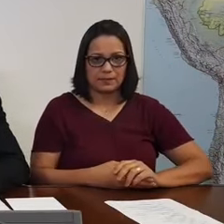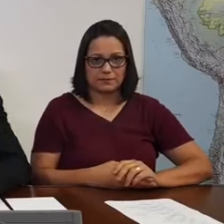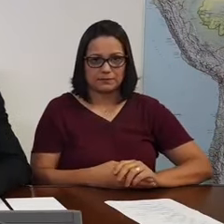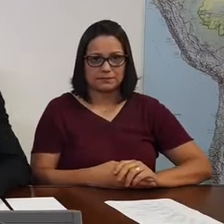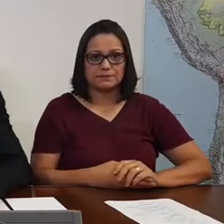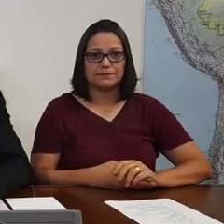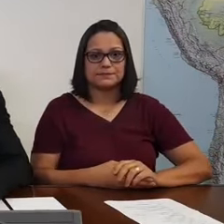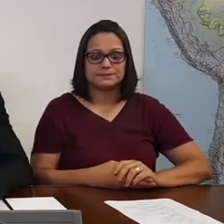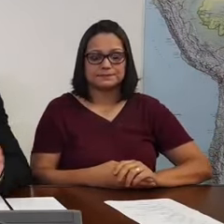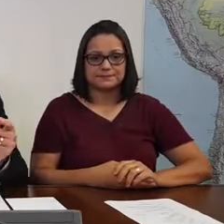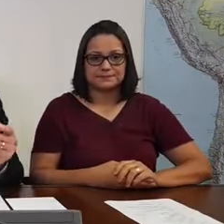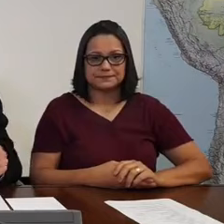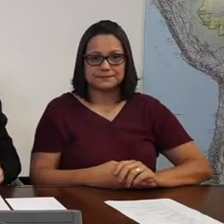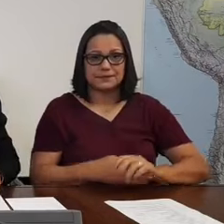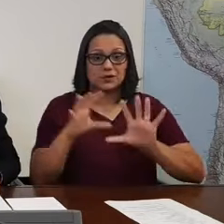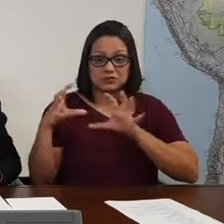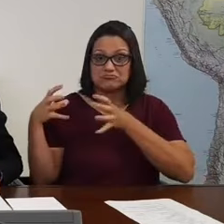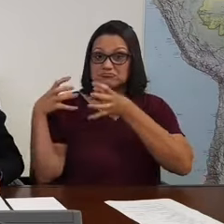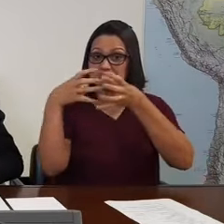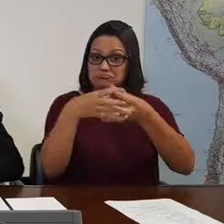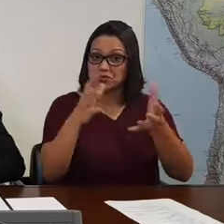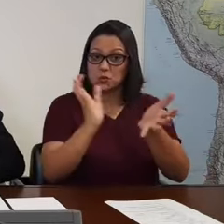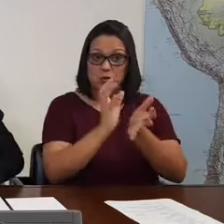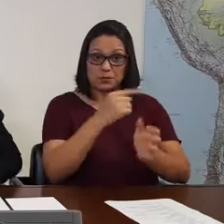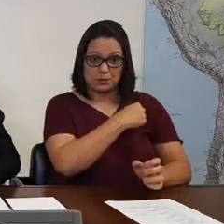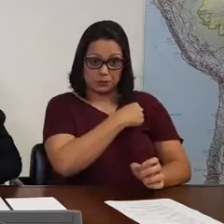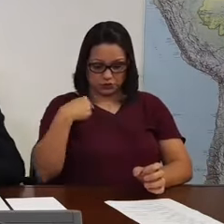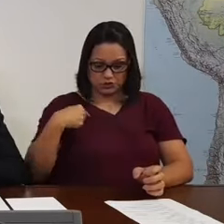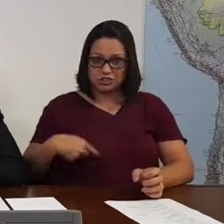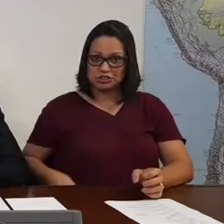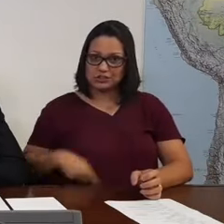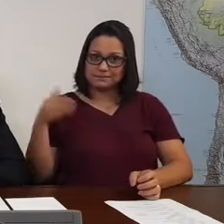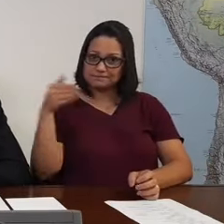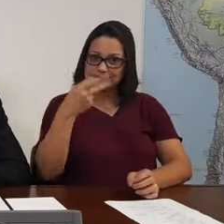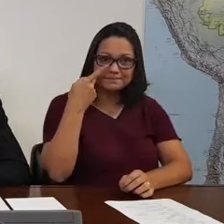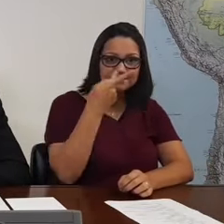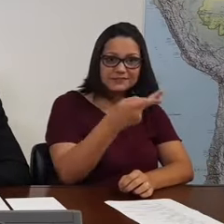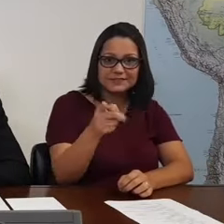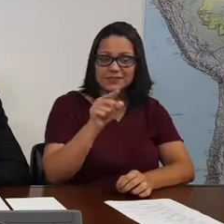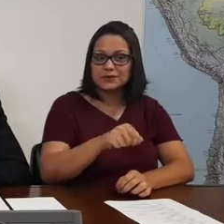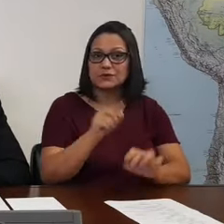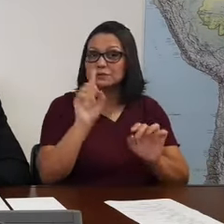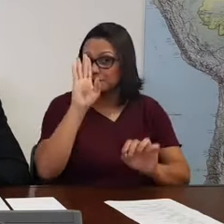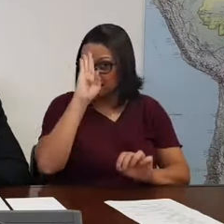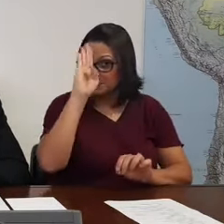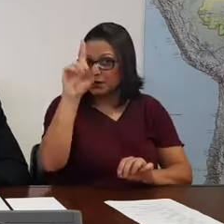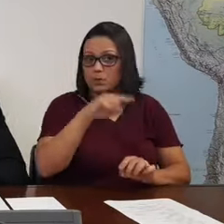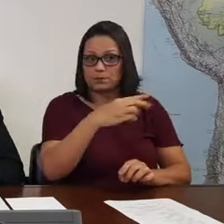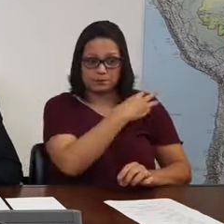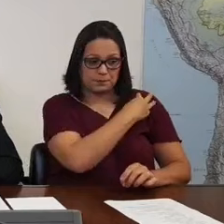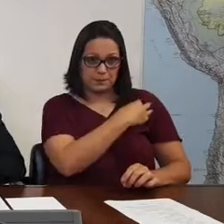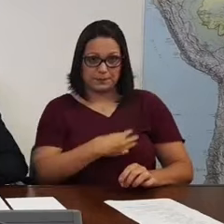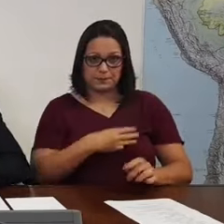Acabei de receber aqui uma comitiva de chineses, né? Especificamente o ministro de negócios da